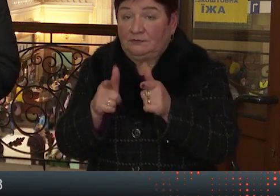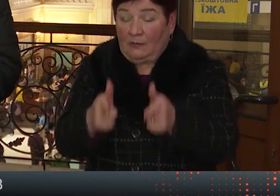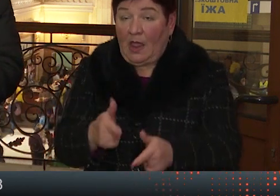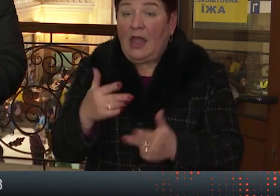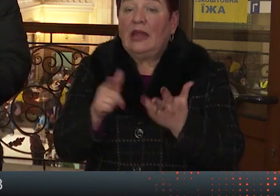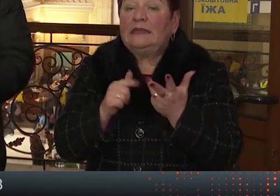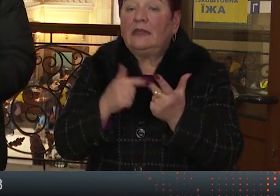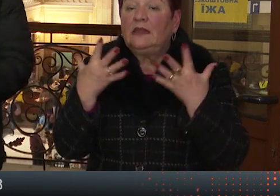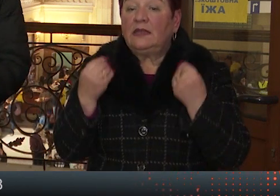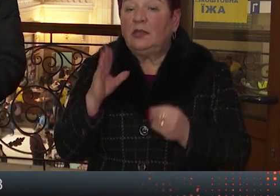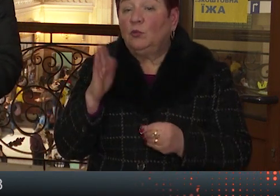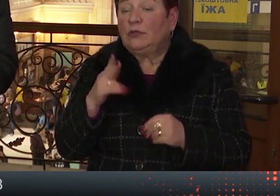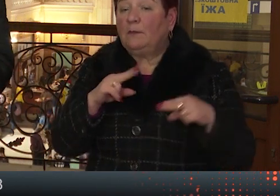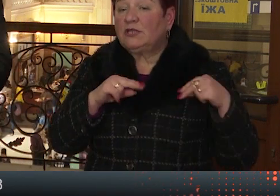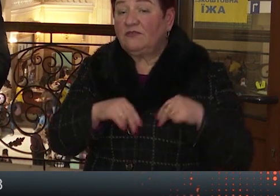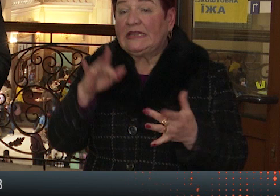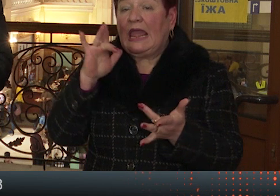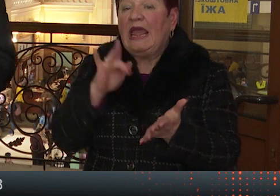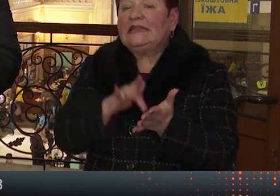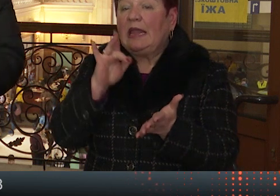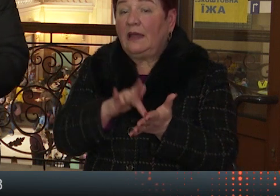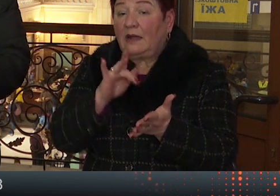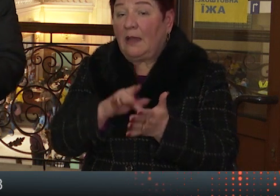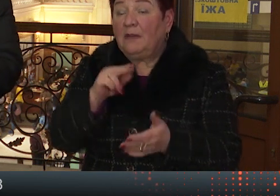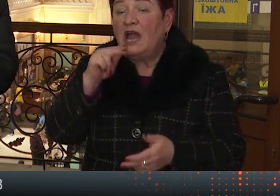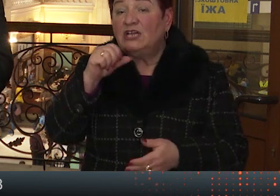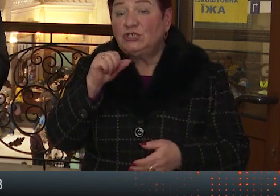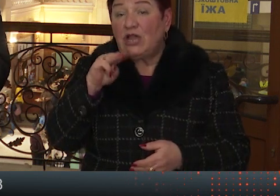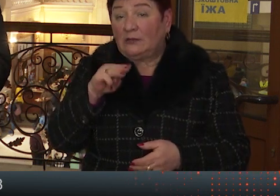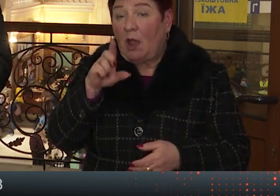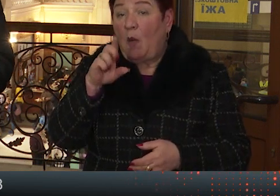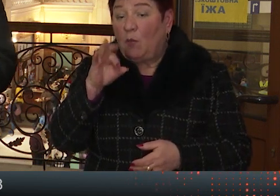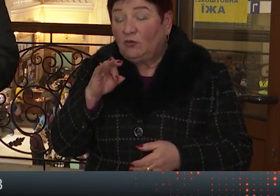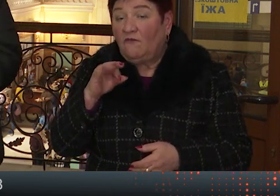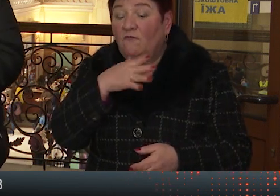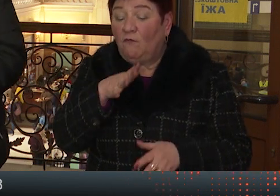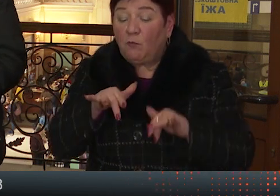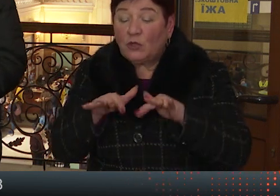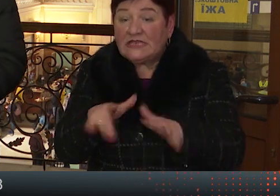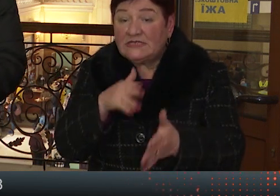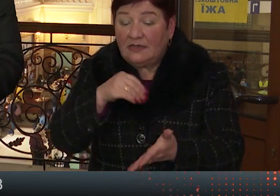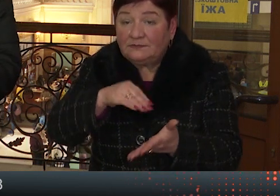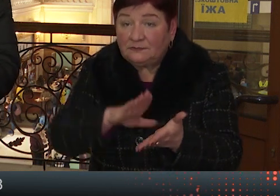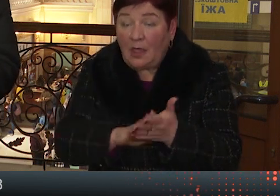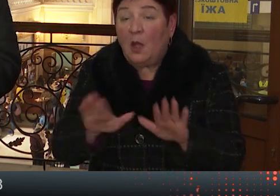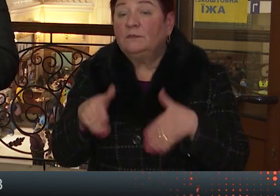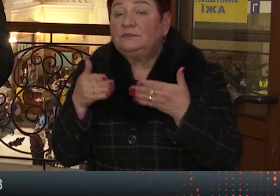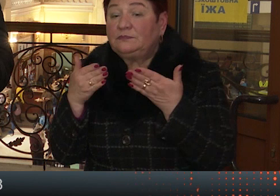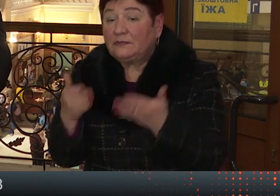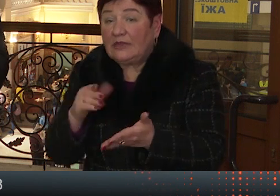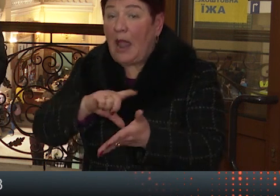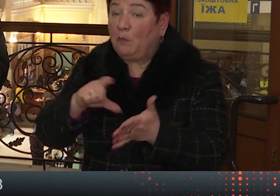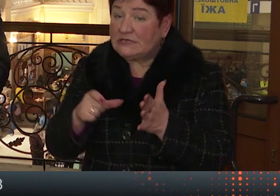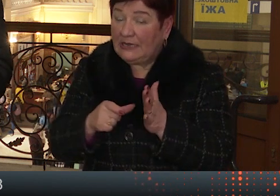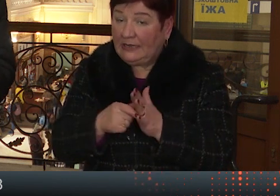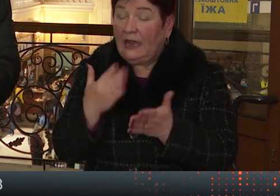буде працювати телеграм-чат-бот, який буде їм в процесі реєстрації рекомендувати місця для